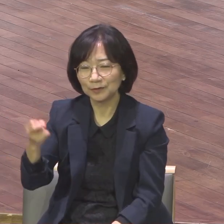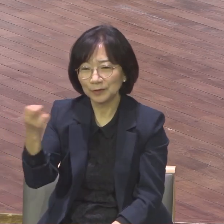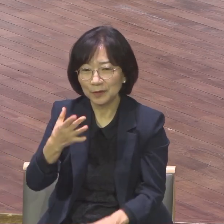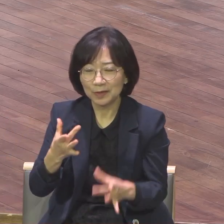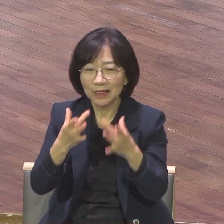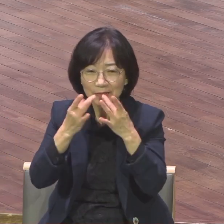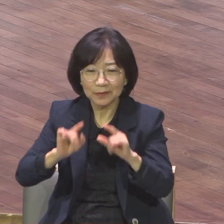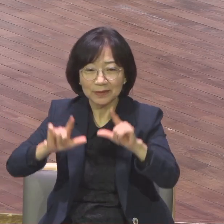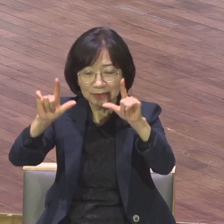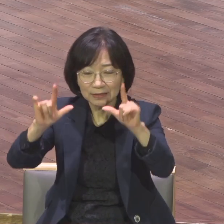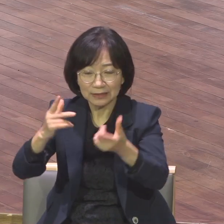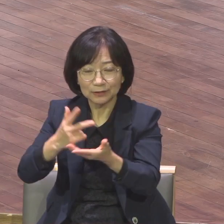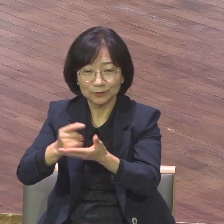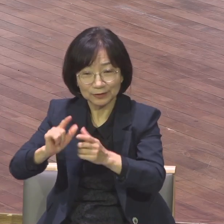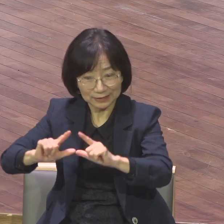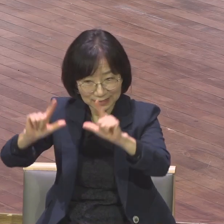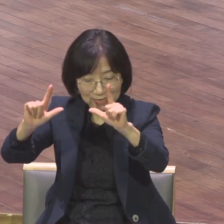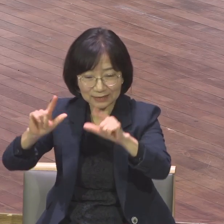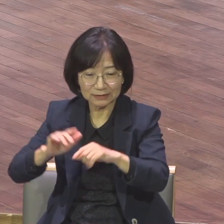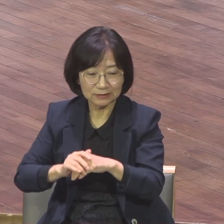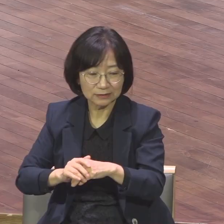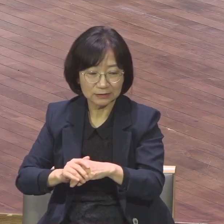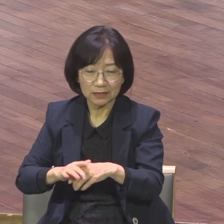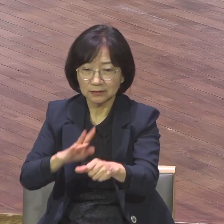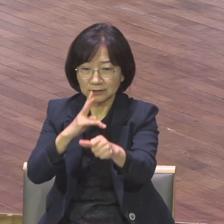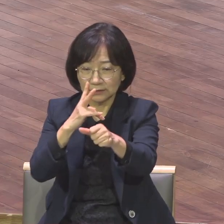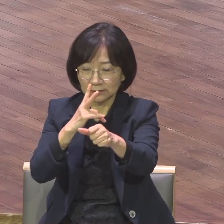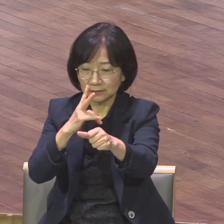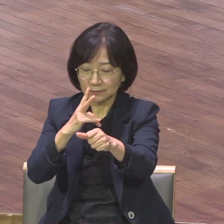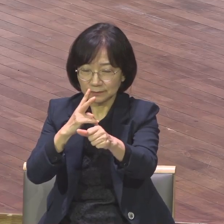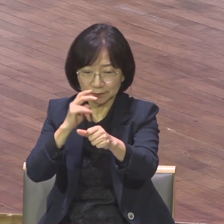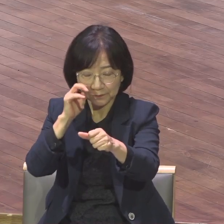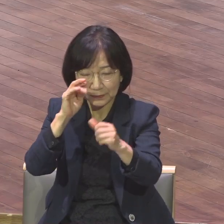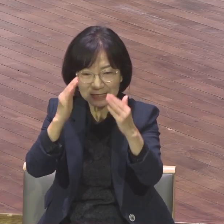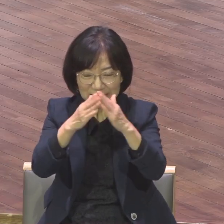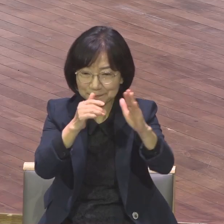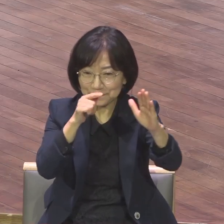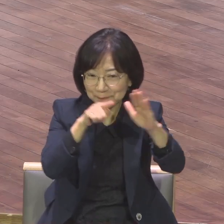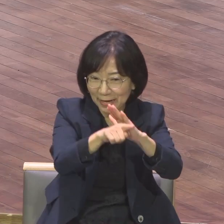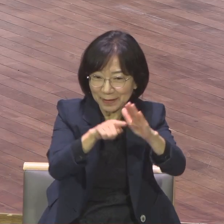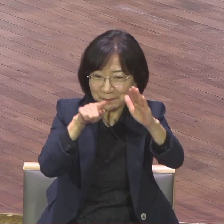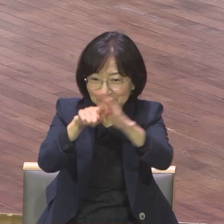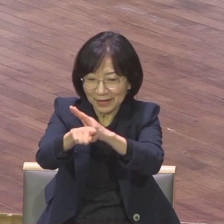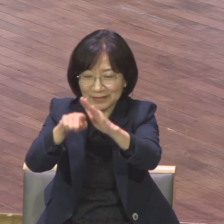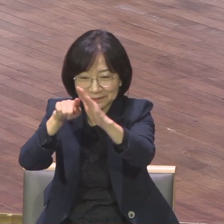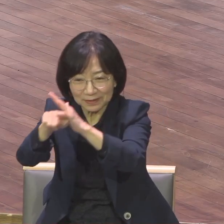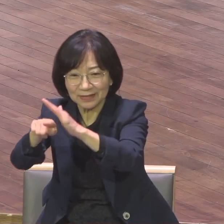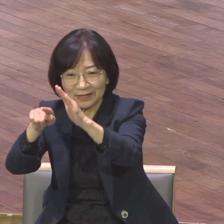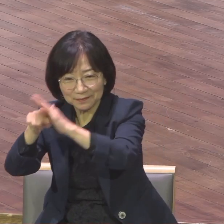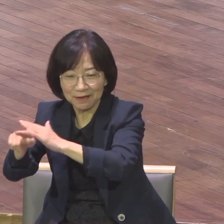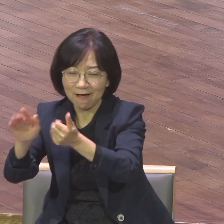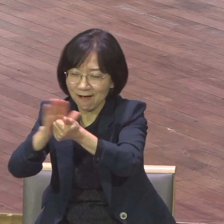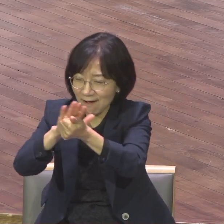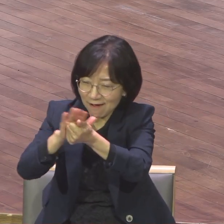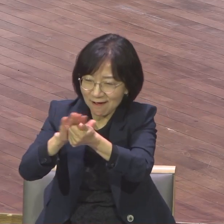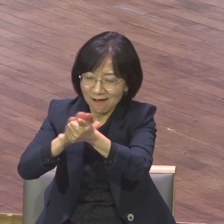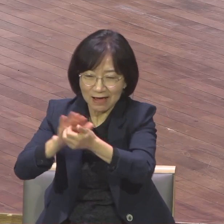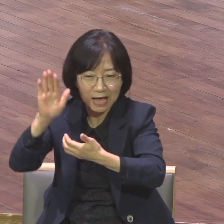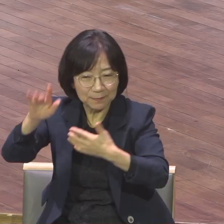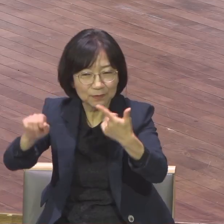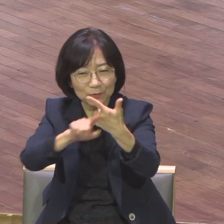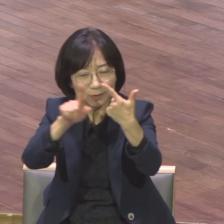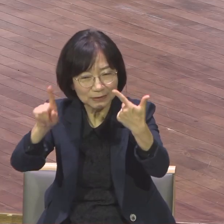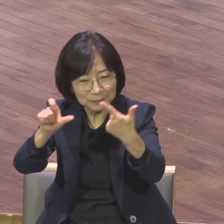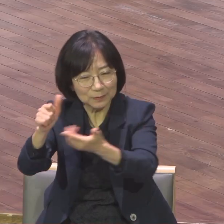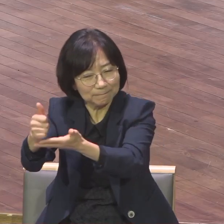교육자가 이 교사들과 함께 신방하면서 새생명 초청을 지금 준비하고 있습니다. 자, 여러분들이